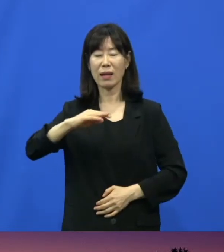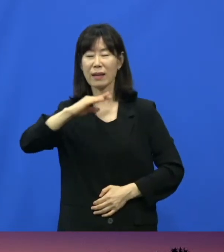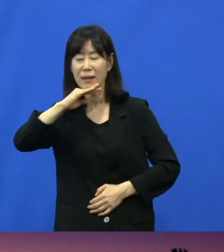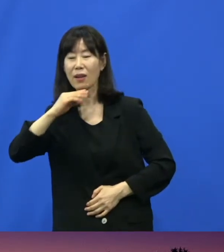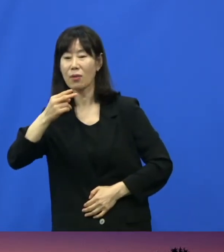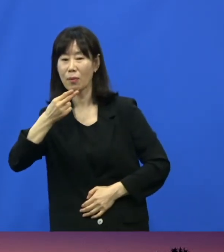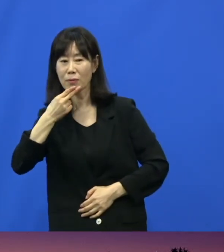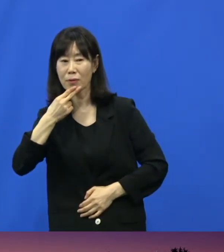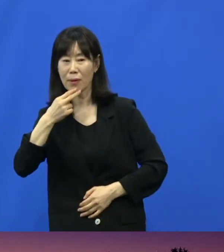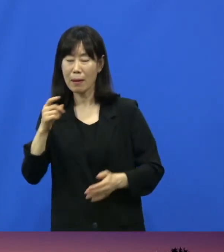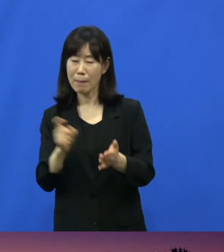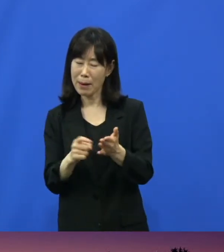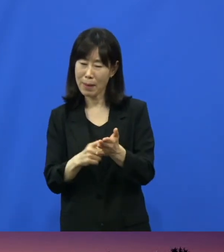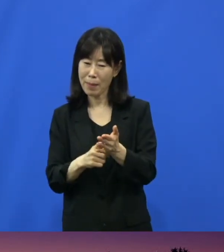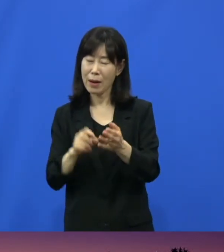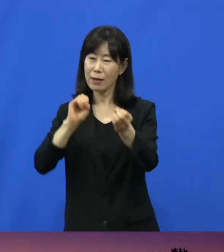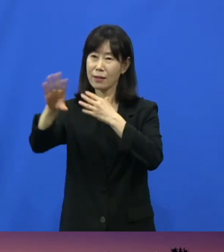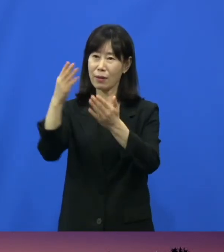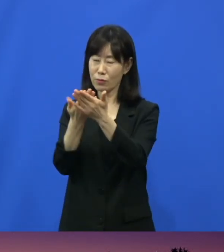기다릴 줄 몰라요.